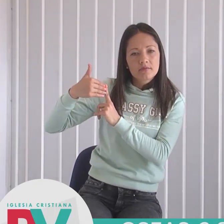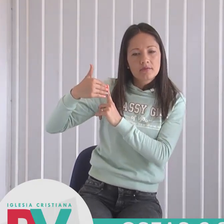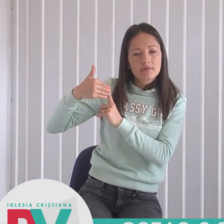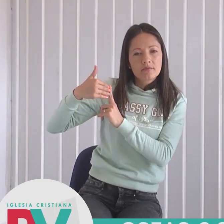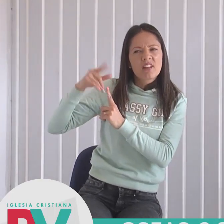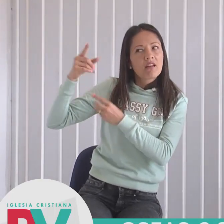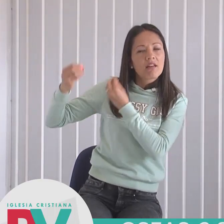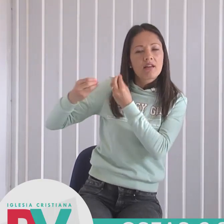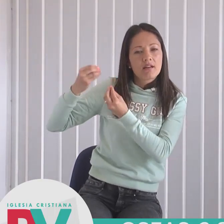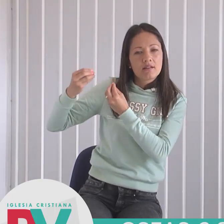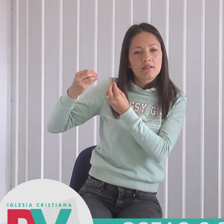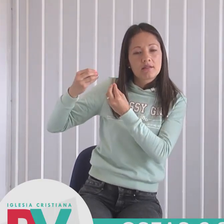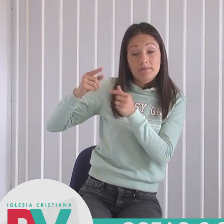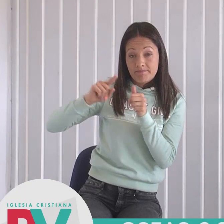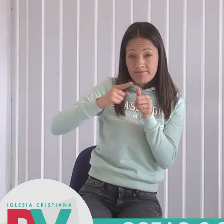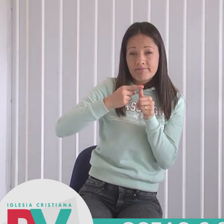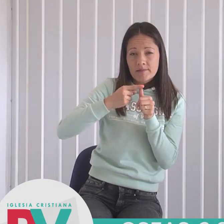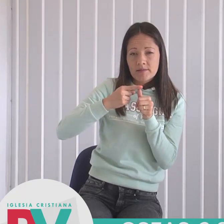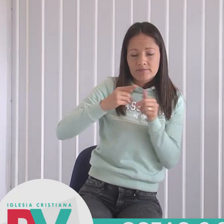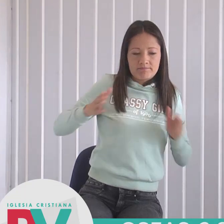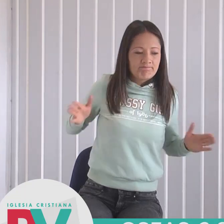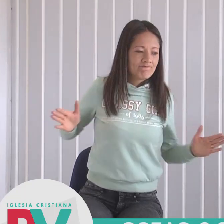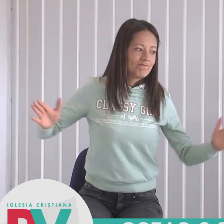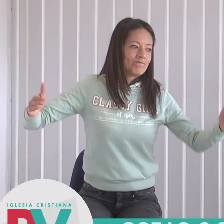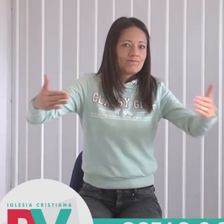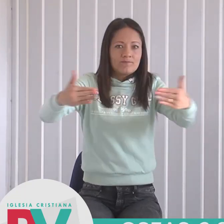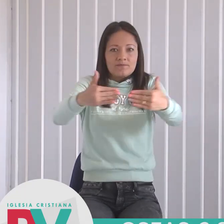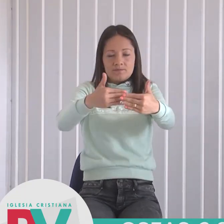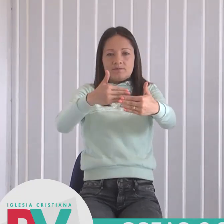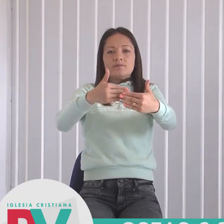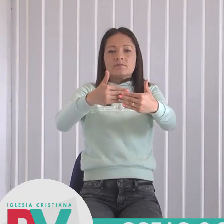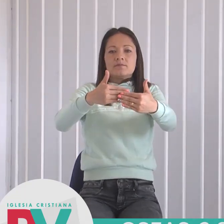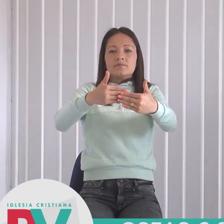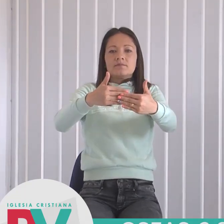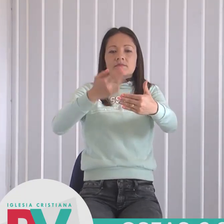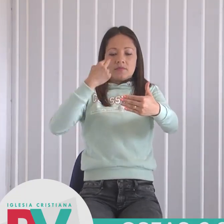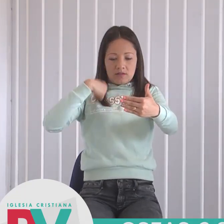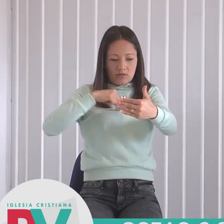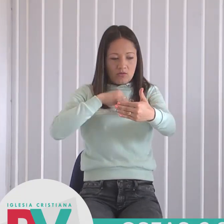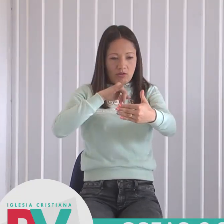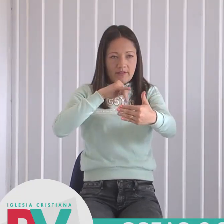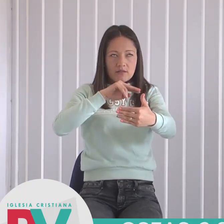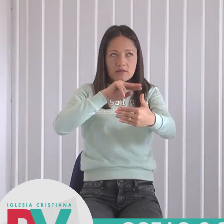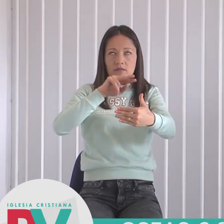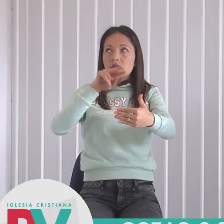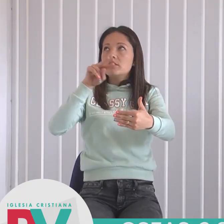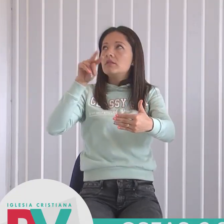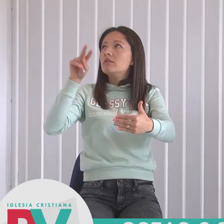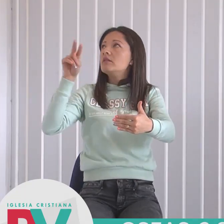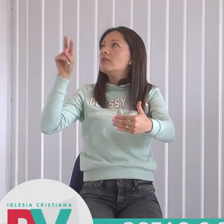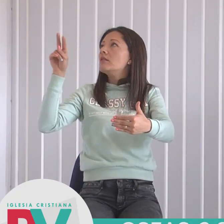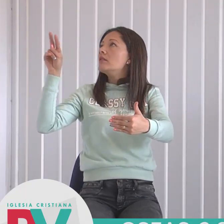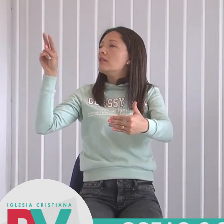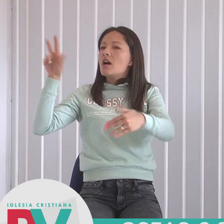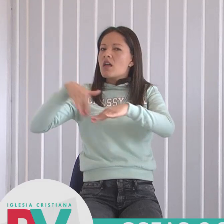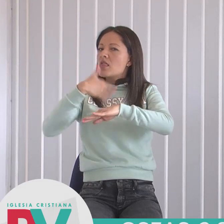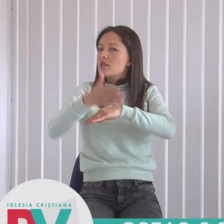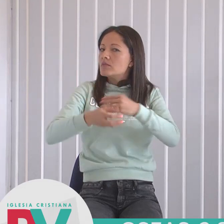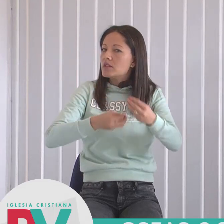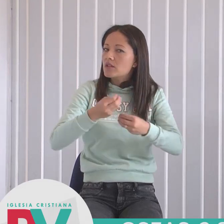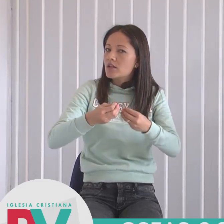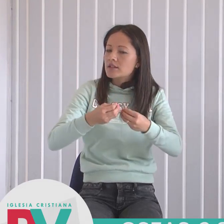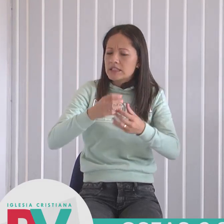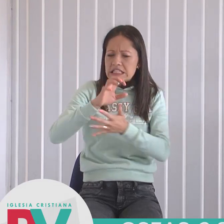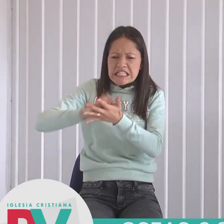Entonces, ¿qué hará Él con nosotros? Primero nos encerrará y hará que nosotros volvamos la mirada a Él. Y después, ¿qué hará?